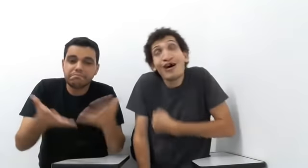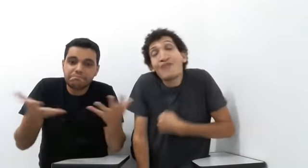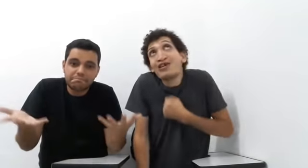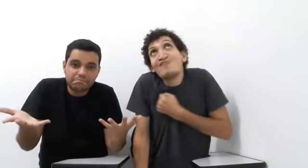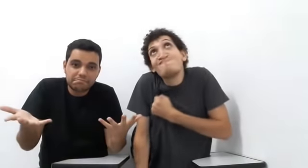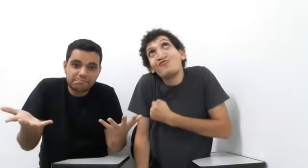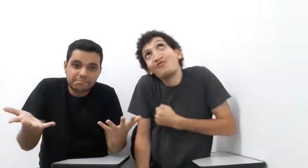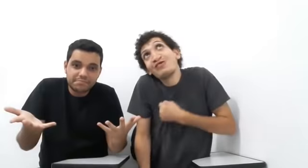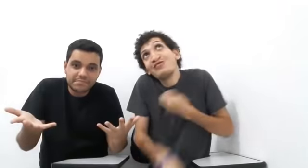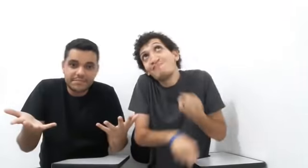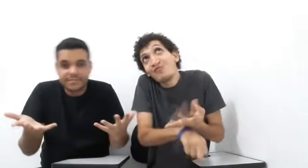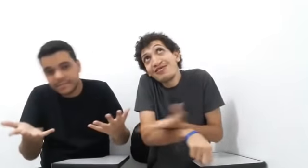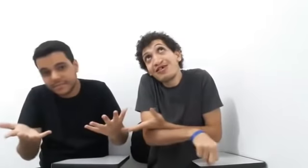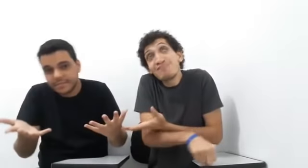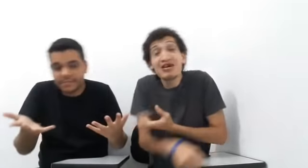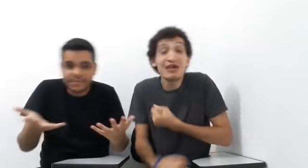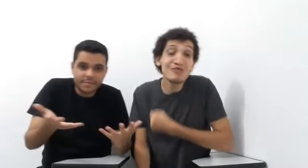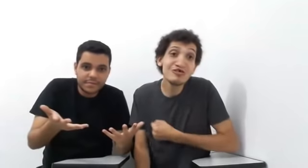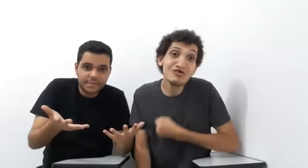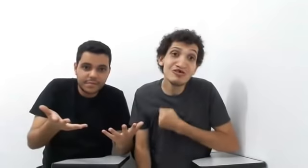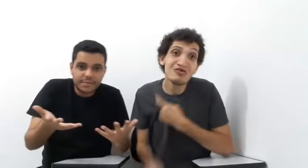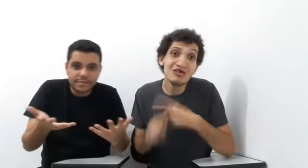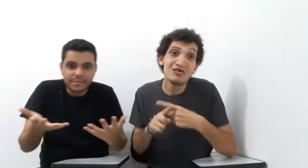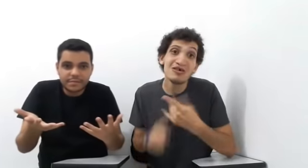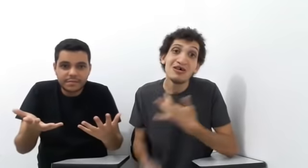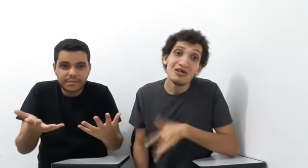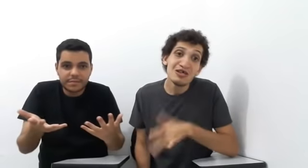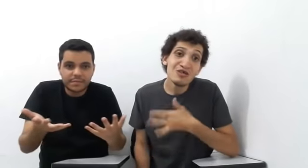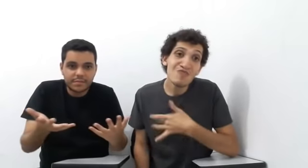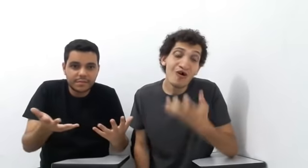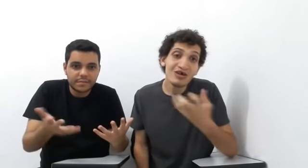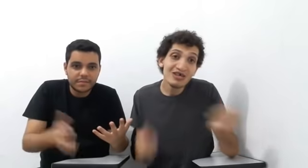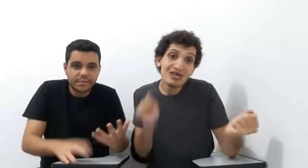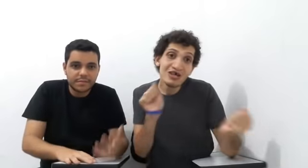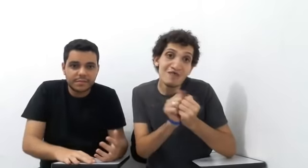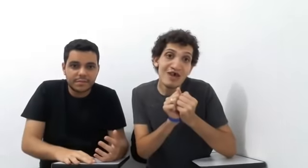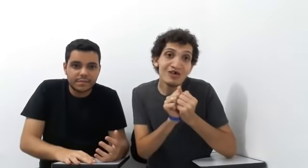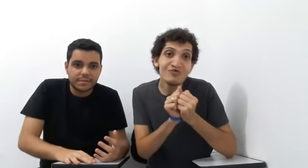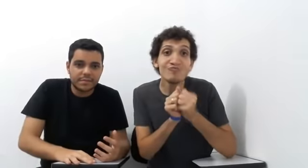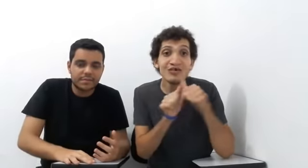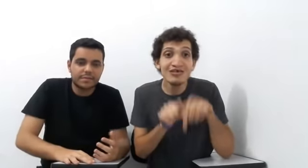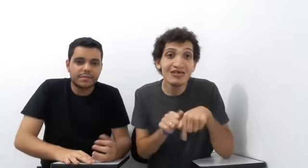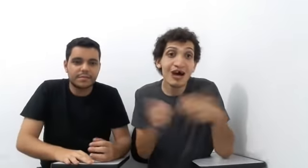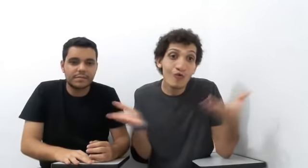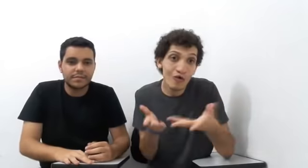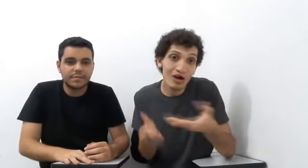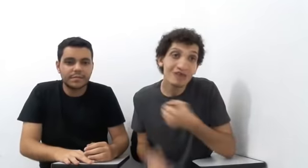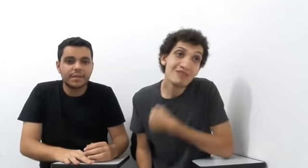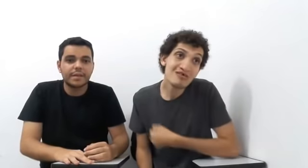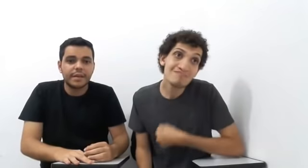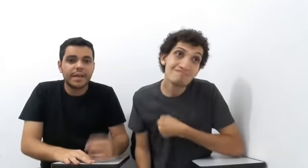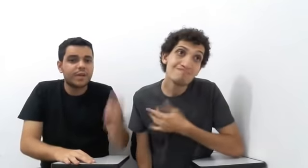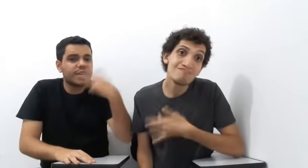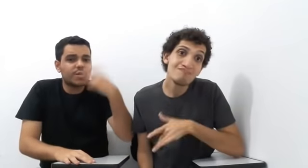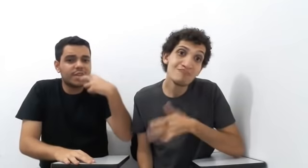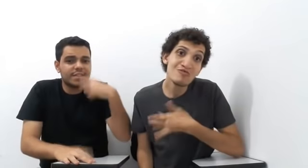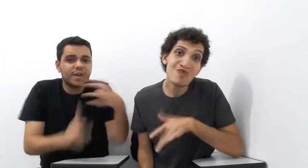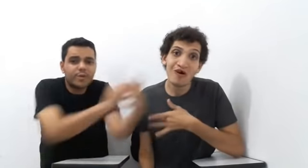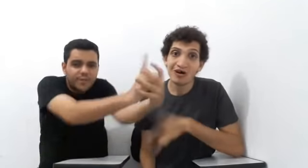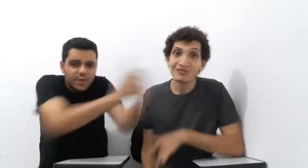saudade boa, de emoção, mas é triste, e não, e ele estivesse muito aqui agora, né? Eu sequestrei o professor